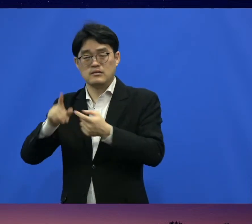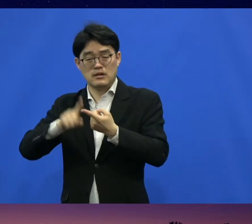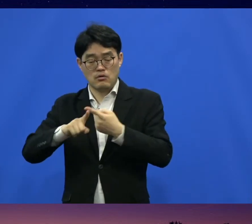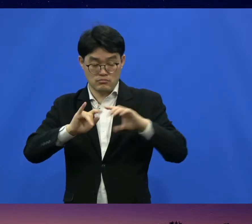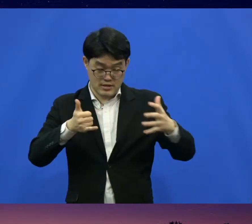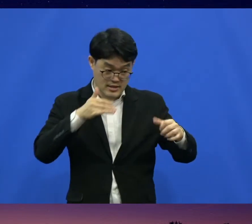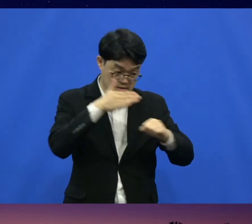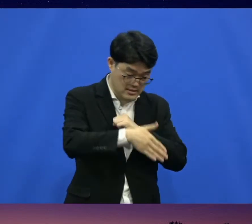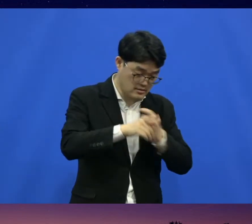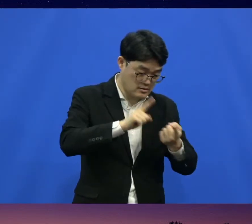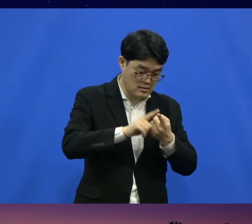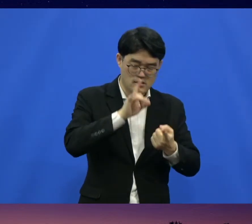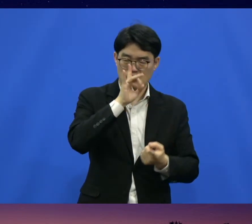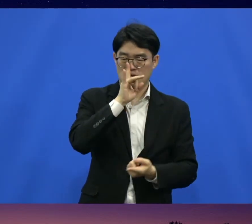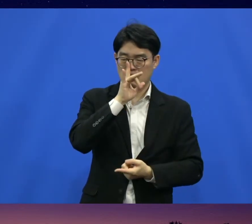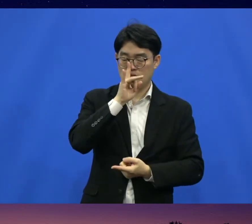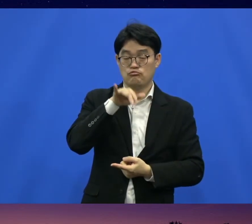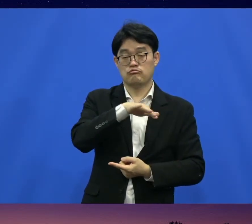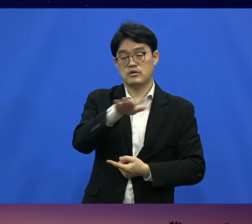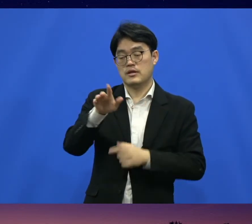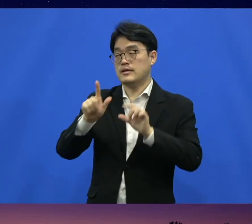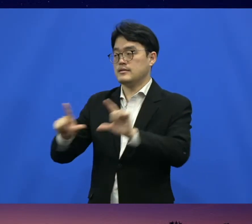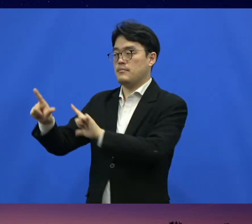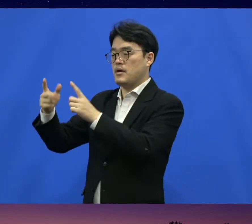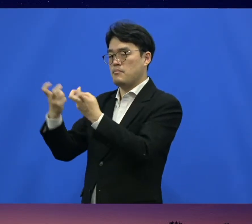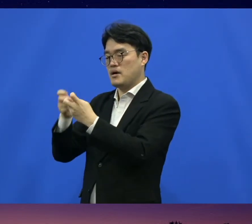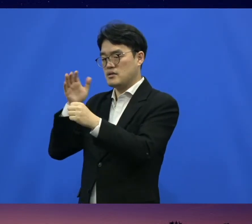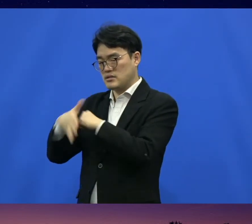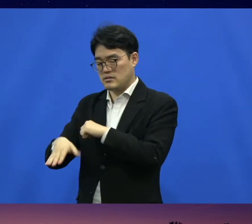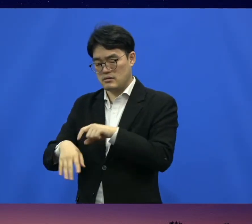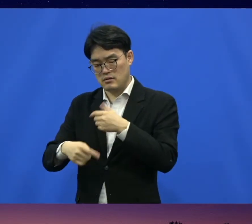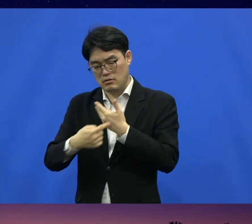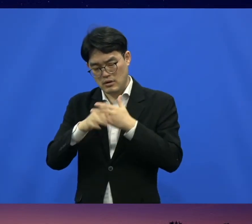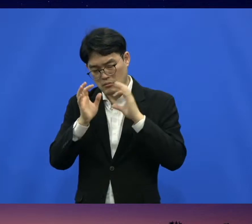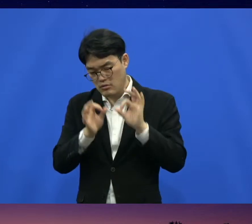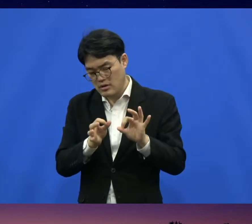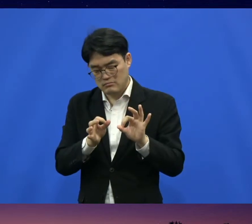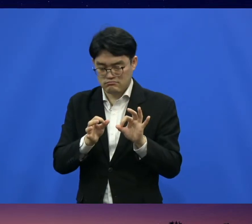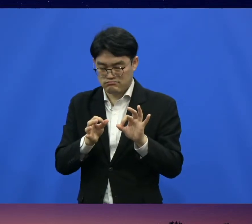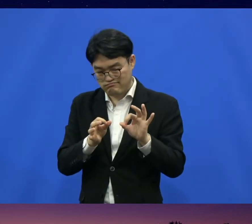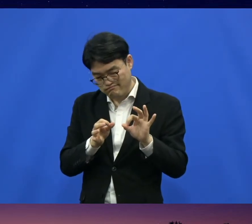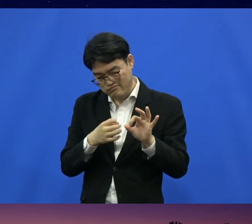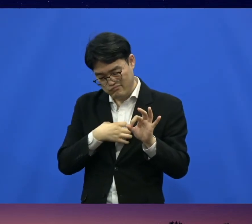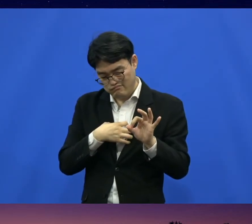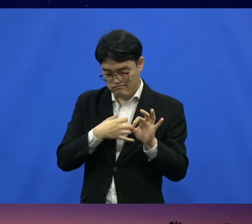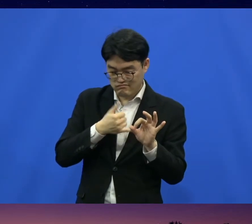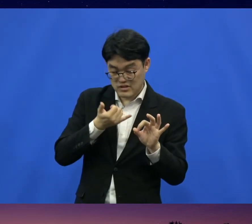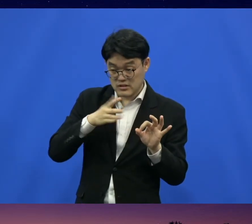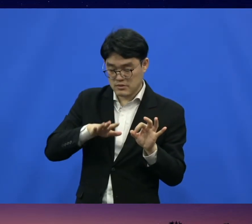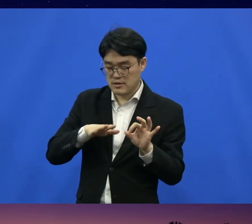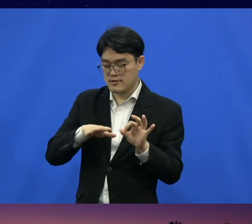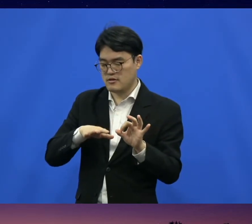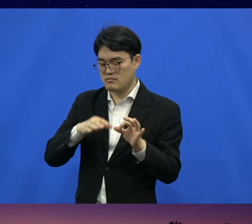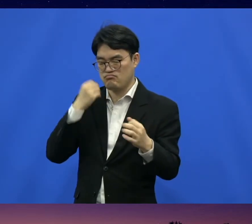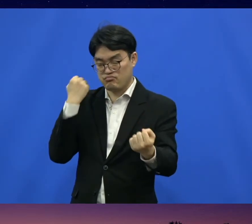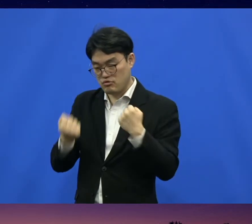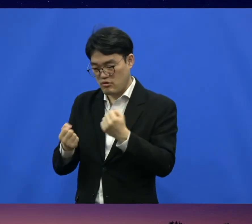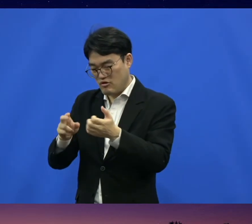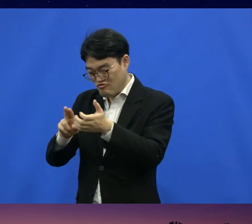방식은 언제나 믿음으로 결단해야 돼요. 사실 오벳에돔은 믿음의